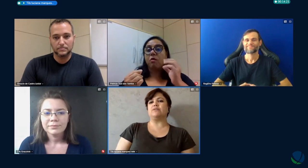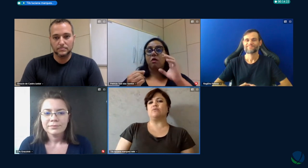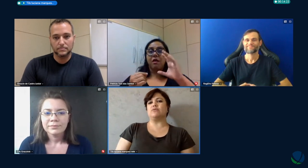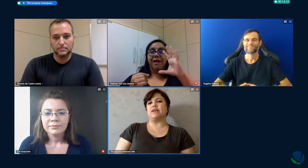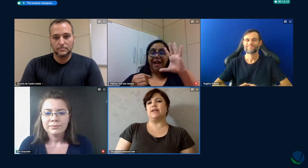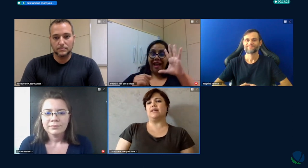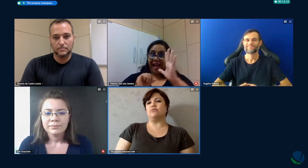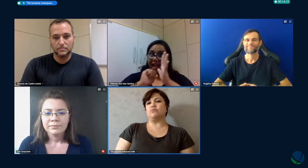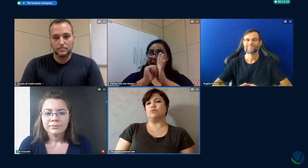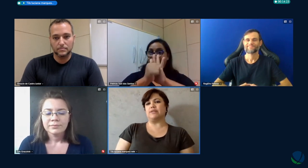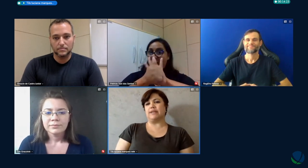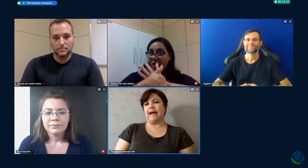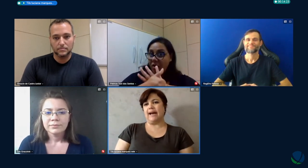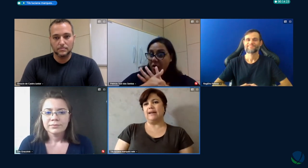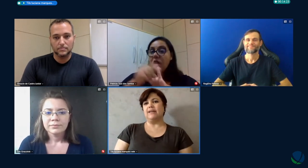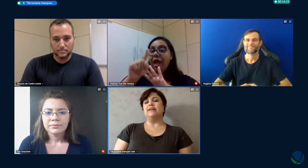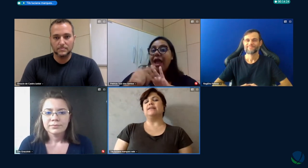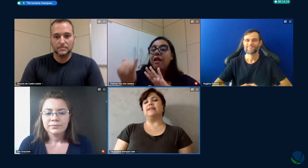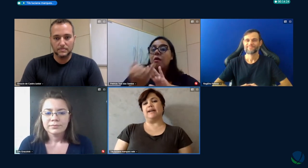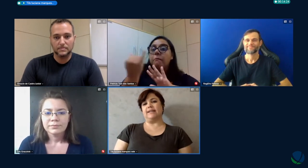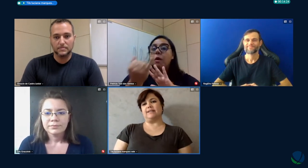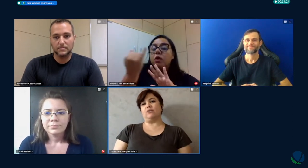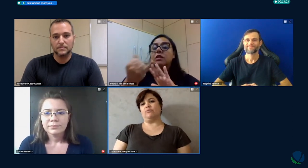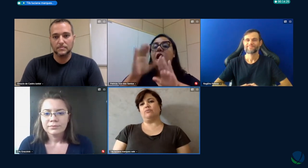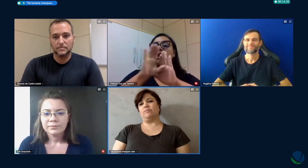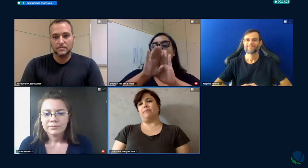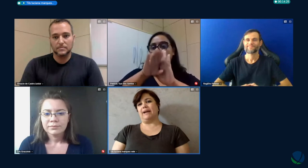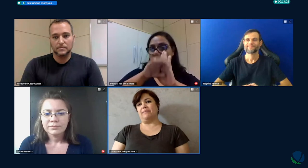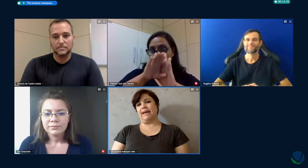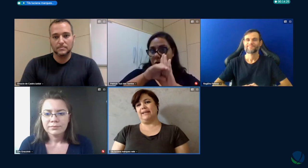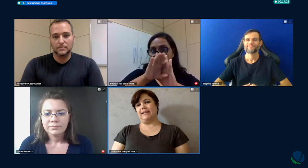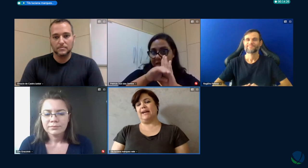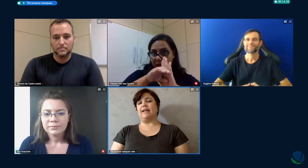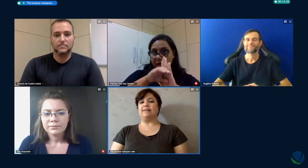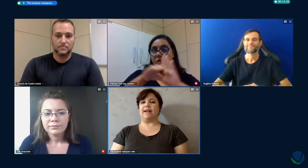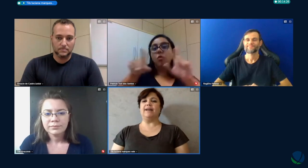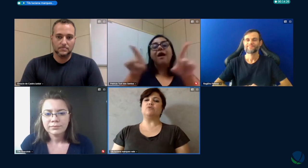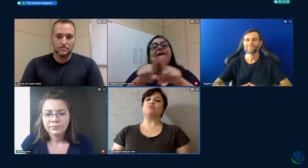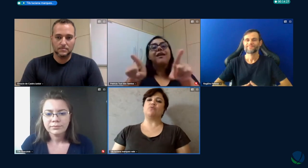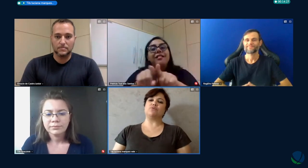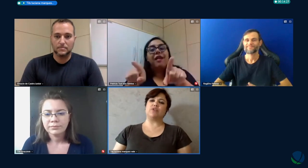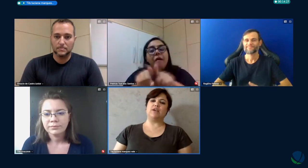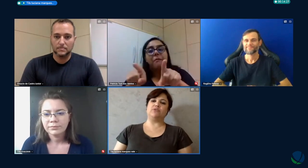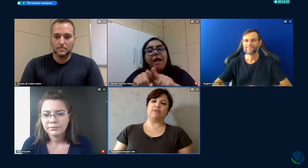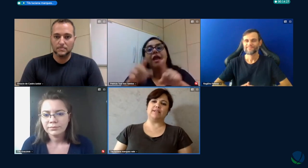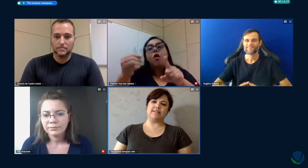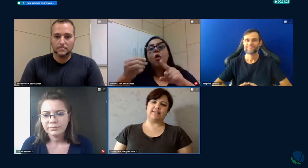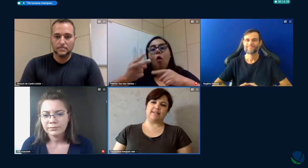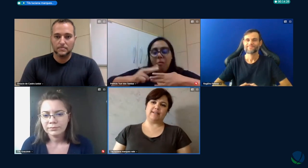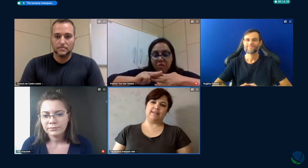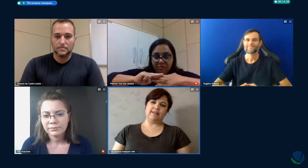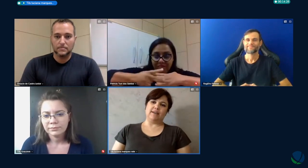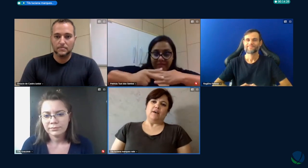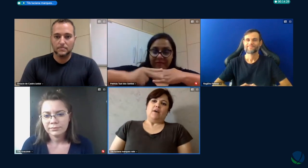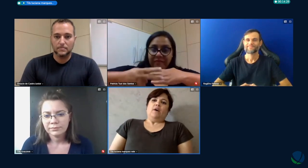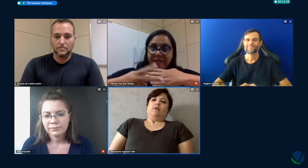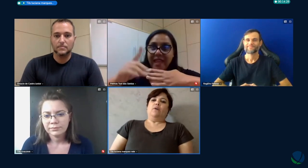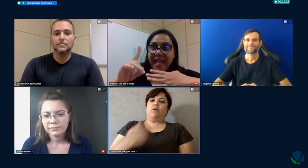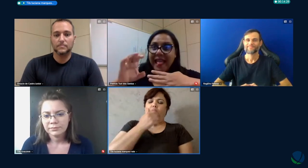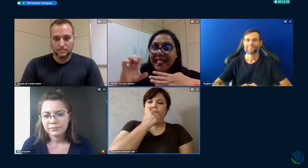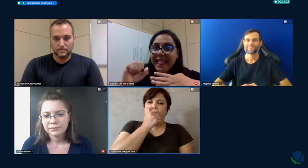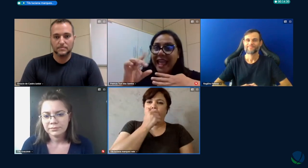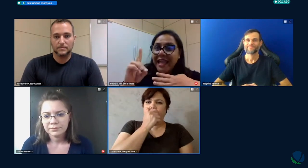de fato eles conseguem nos mostrar que a questão paramétrica, ela traz um conceito em si,